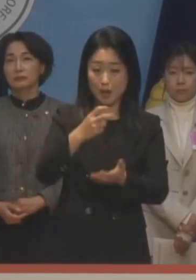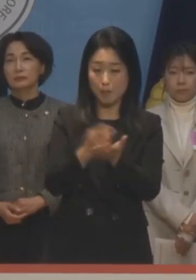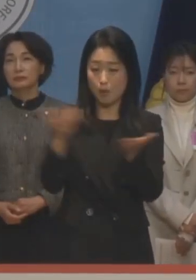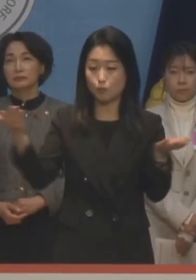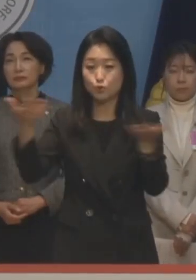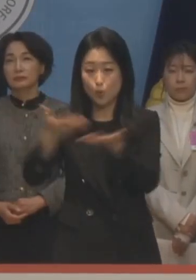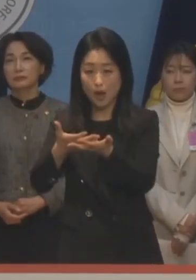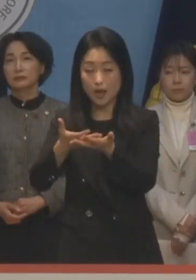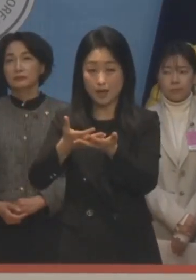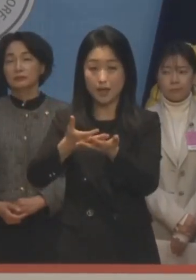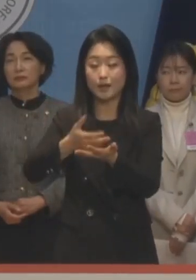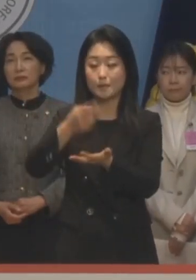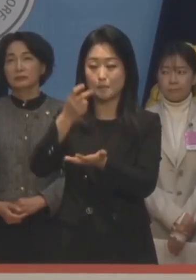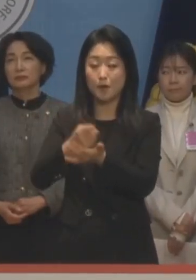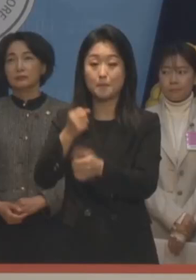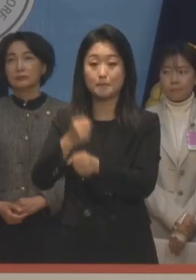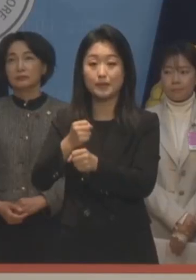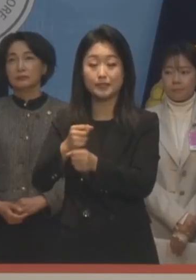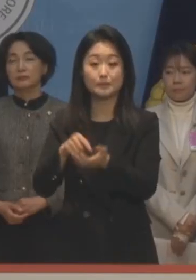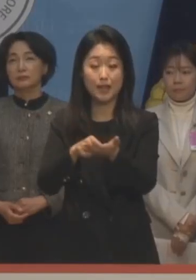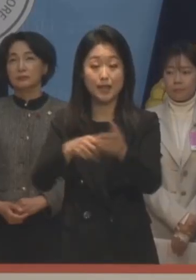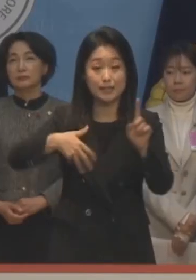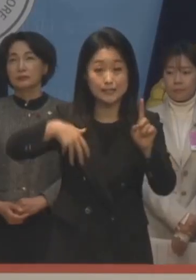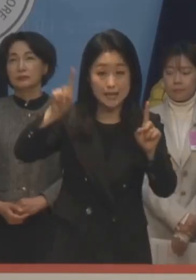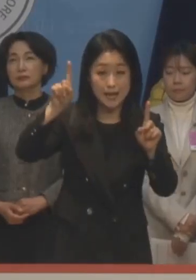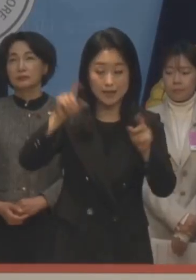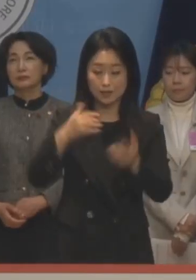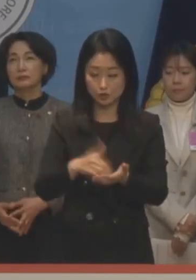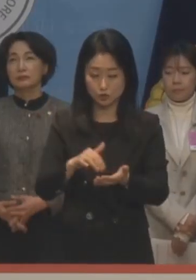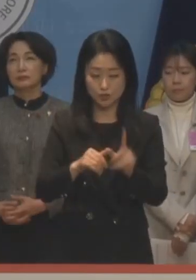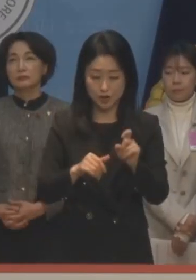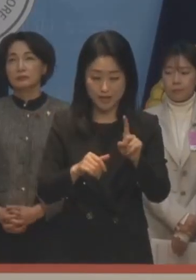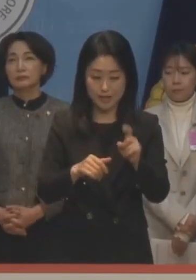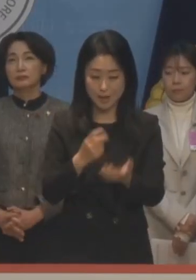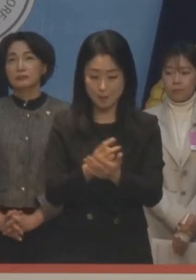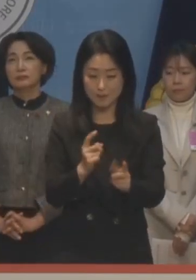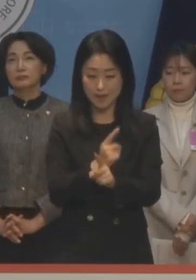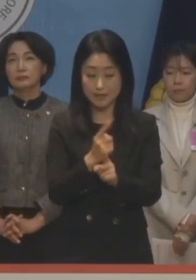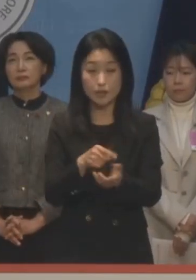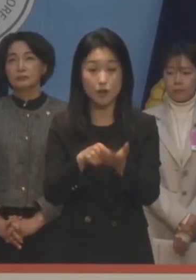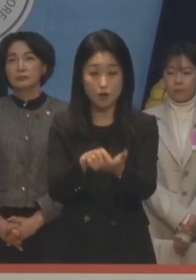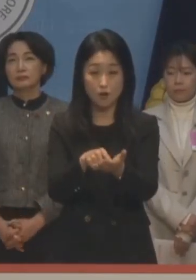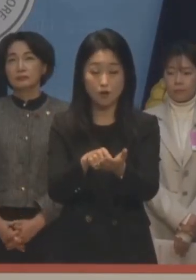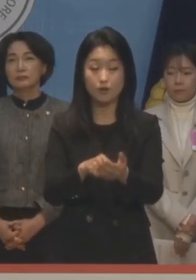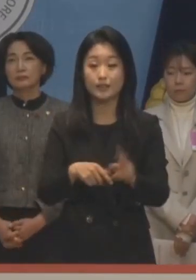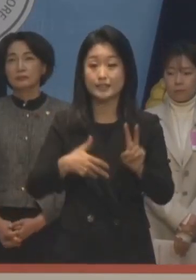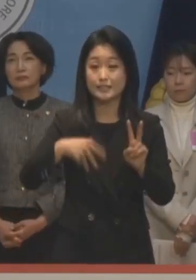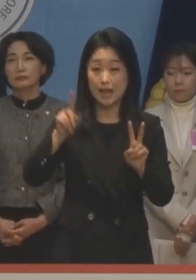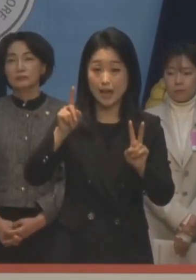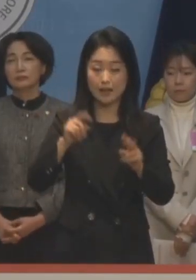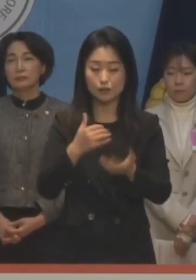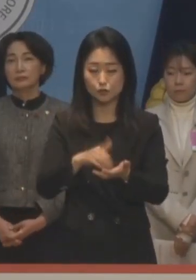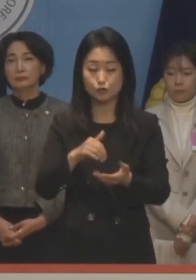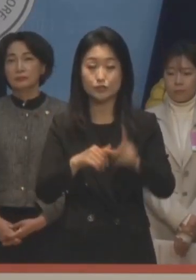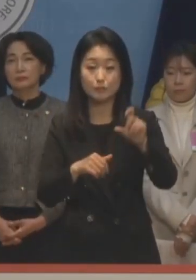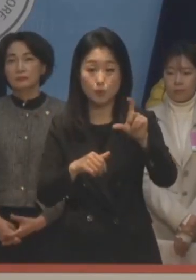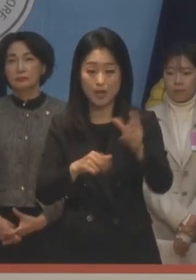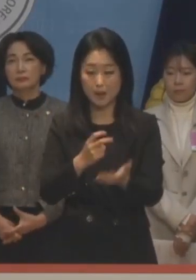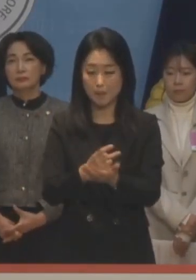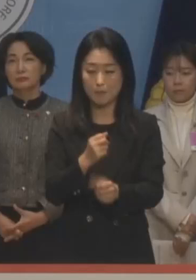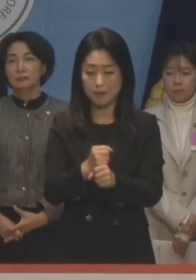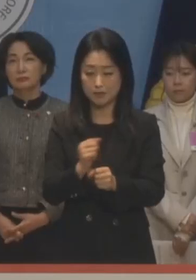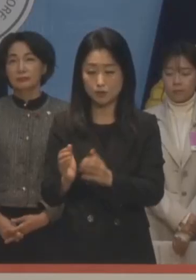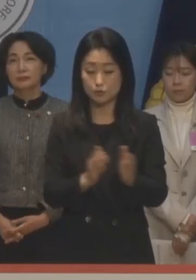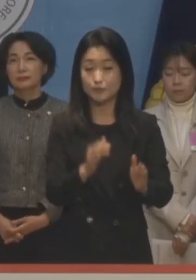발의합니다. 오늘 1차로 11개 법안을 발의하고 2차로 15개 법안을 발의 준비